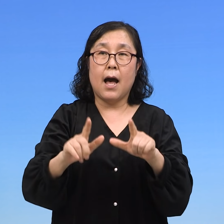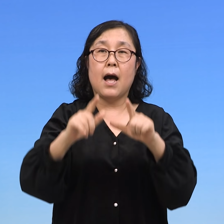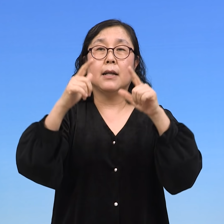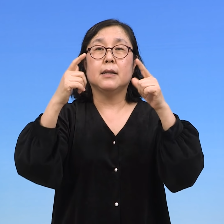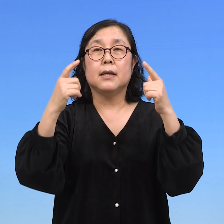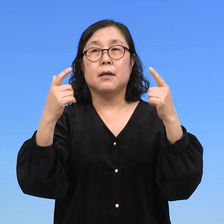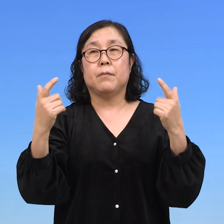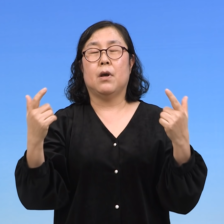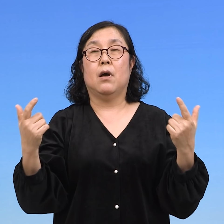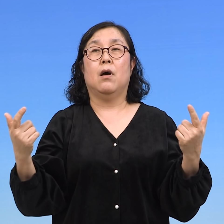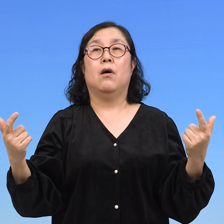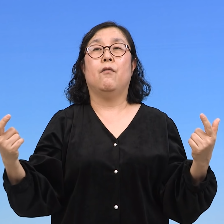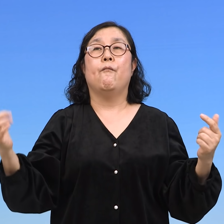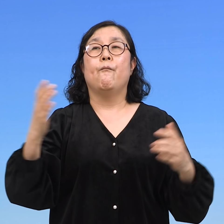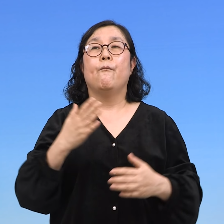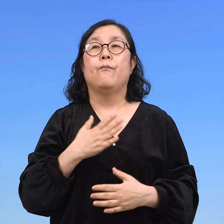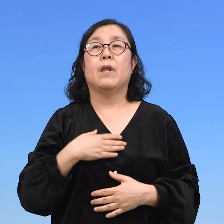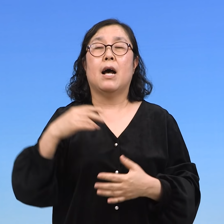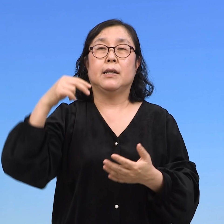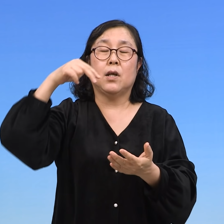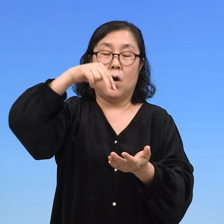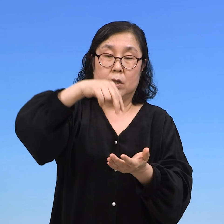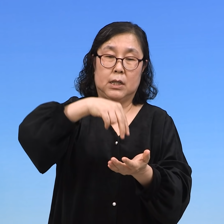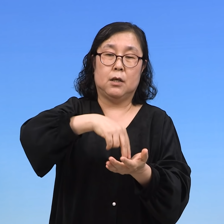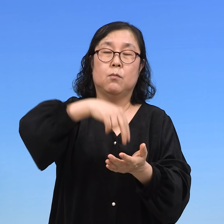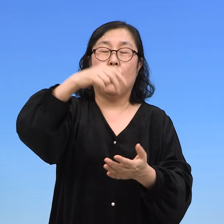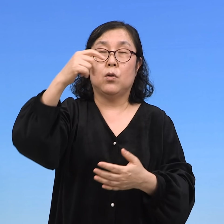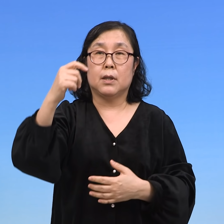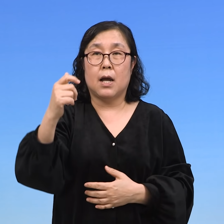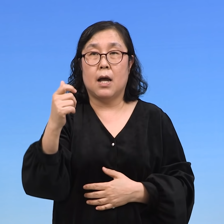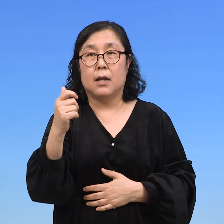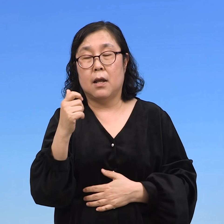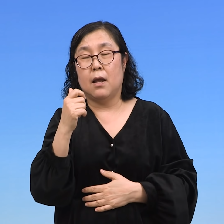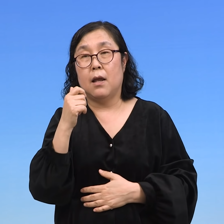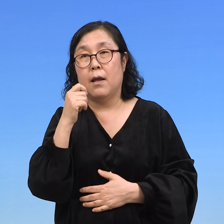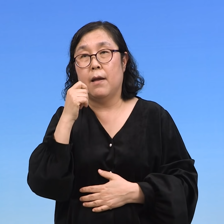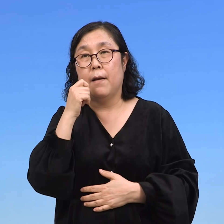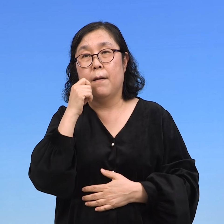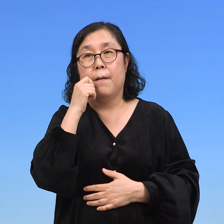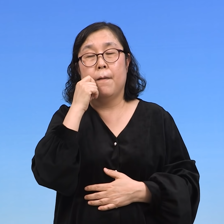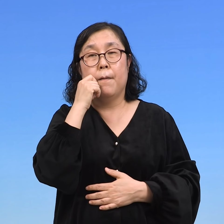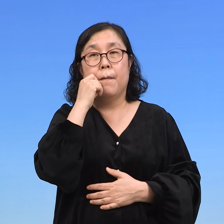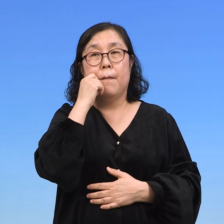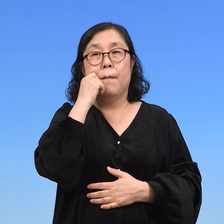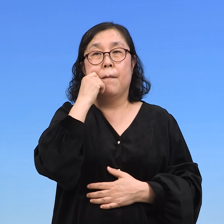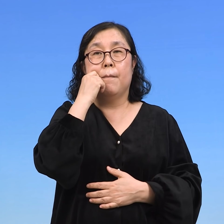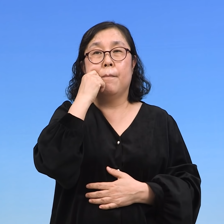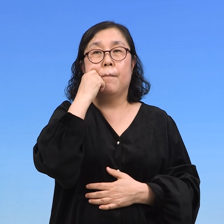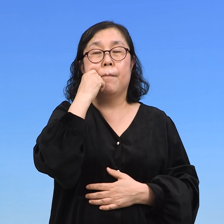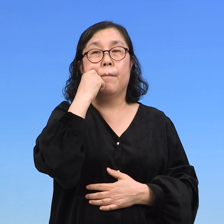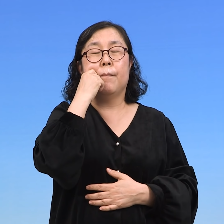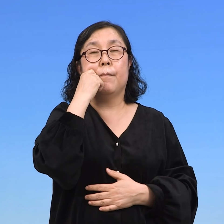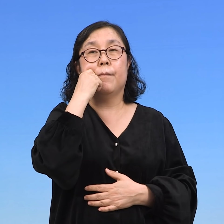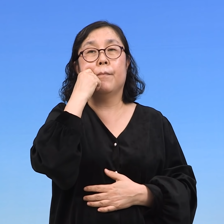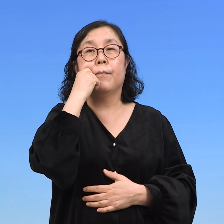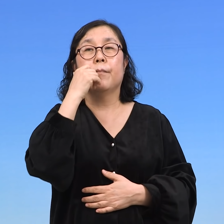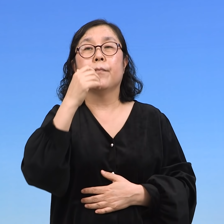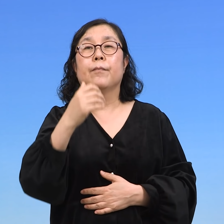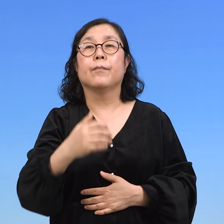은혜 아니면 나 서지 못하네 나 서지 못하네 나의